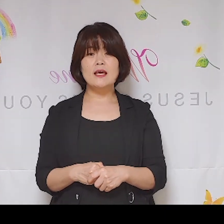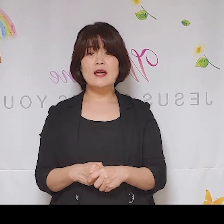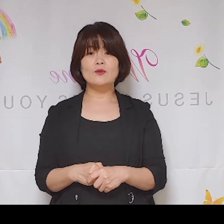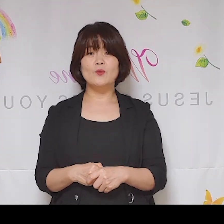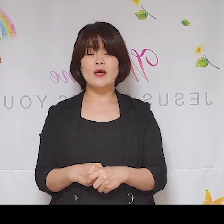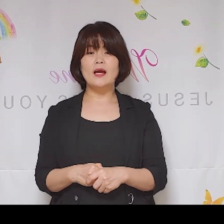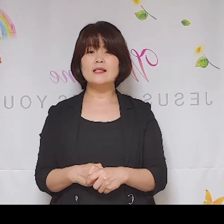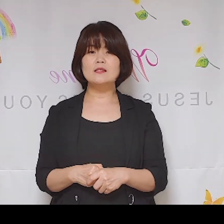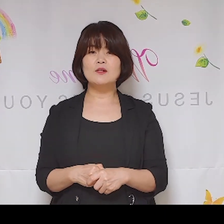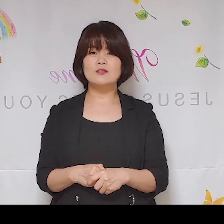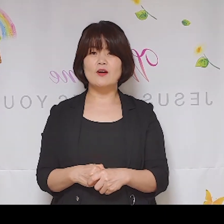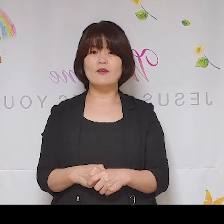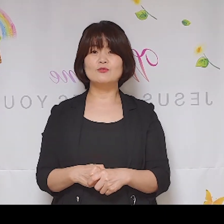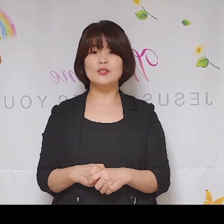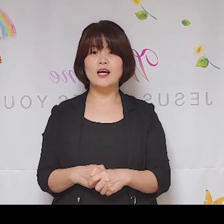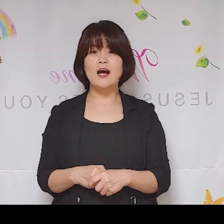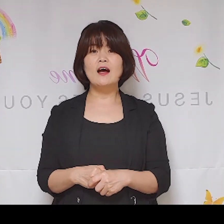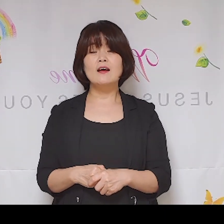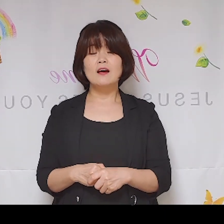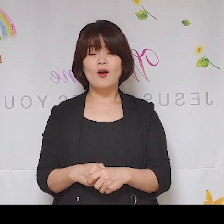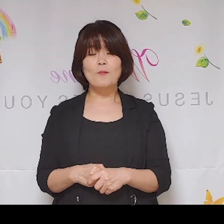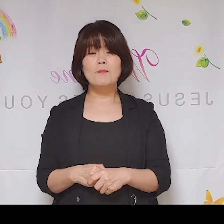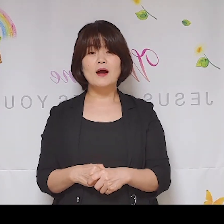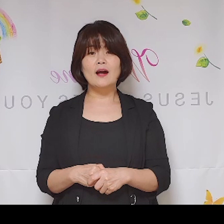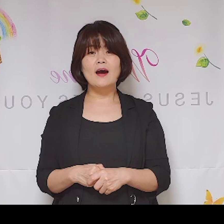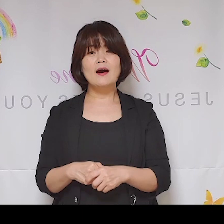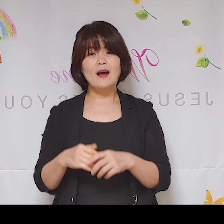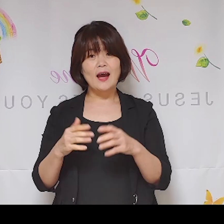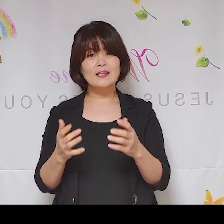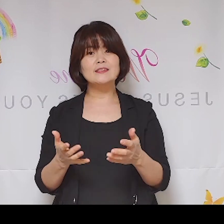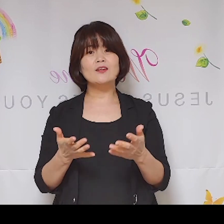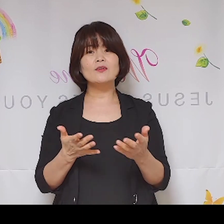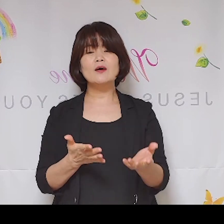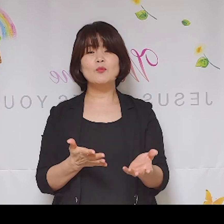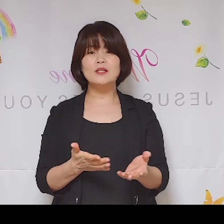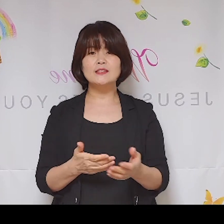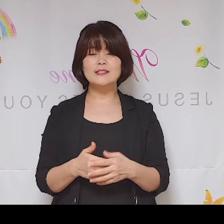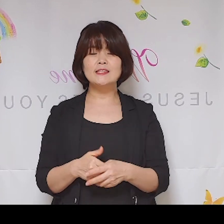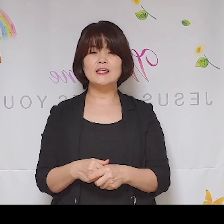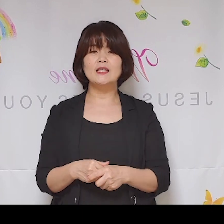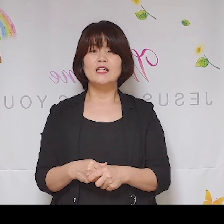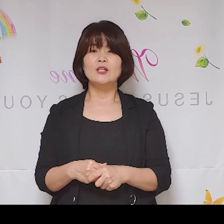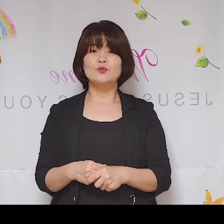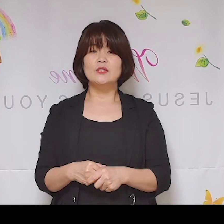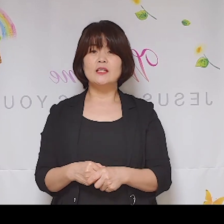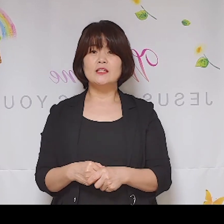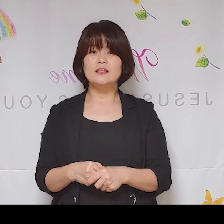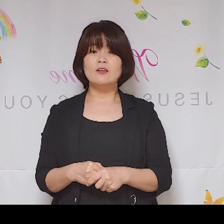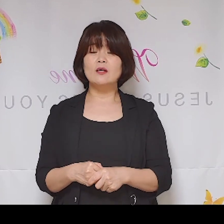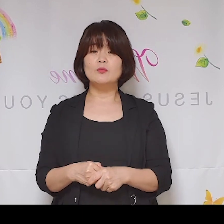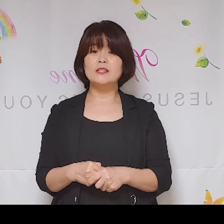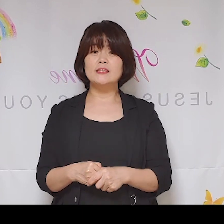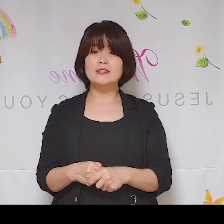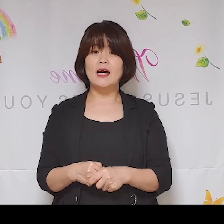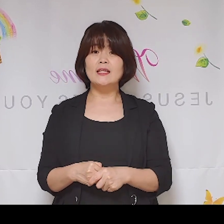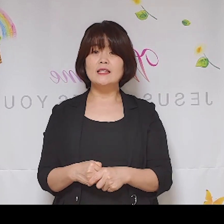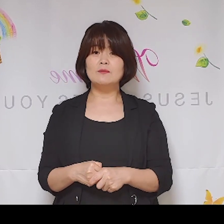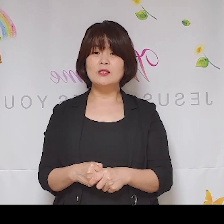요괴벳의 노래 하시면서 우리가 엄마가 아이를 떠나보내듯이 우리를 떠나보내신 하나님이